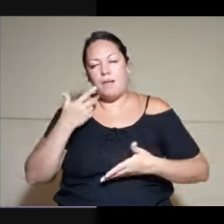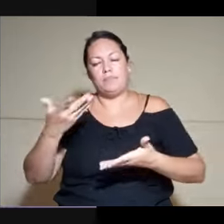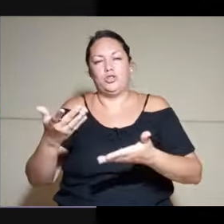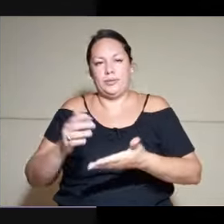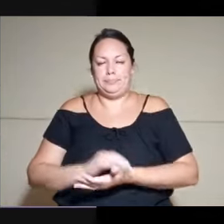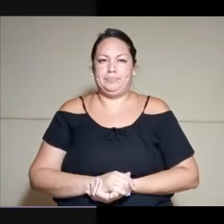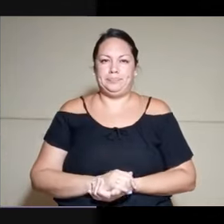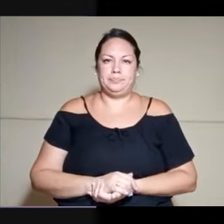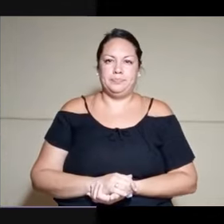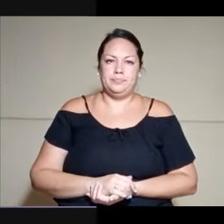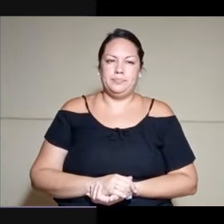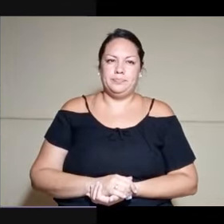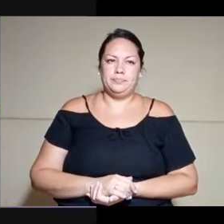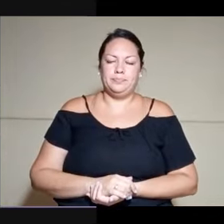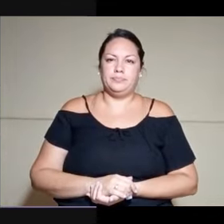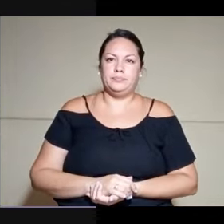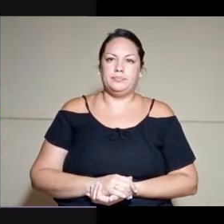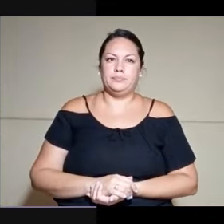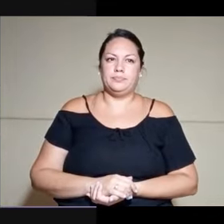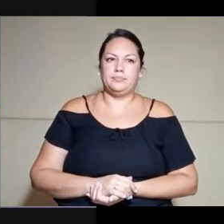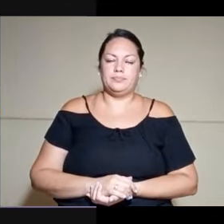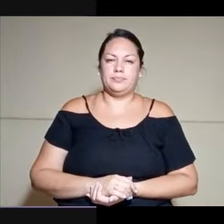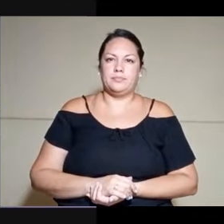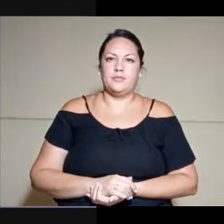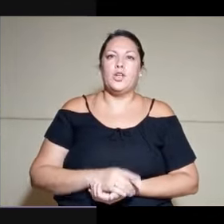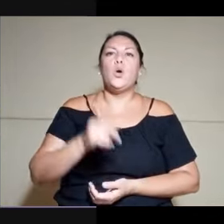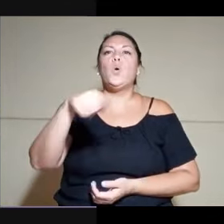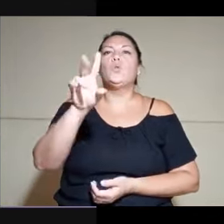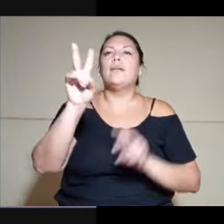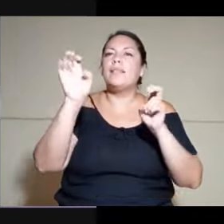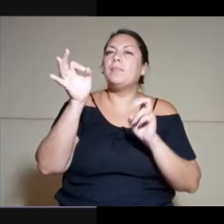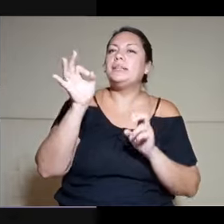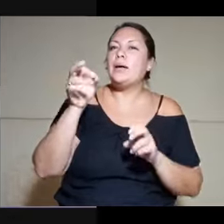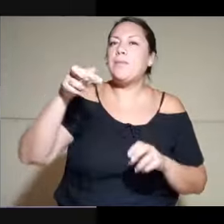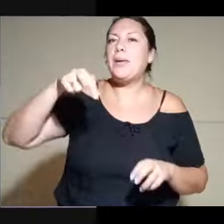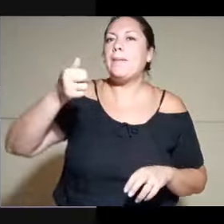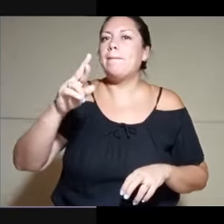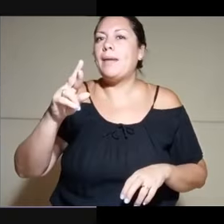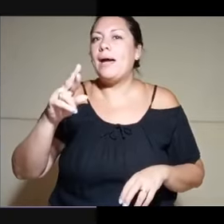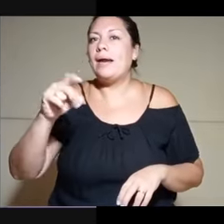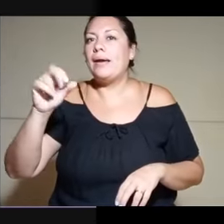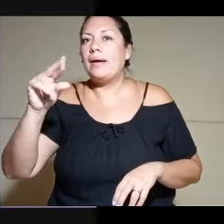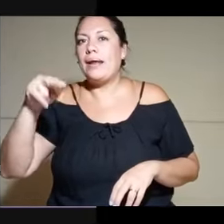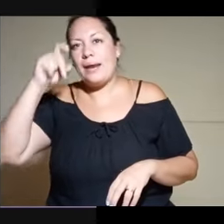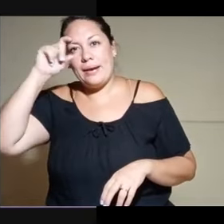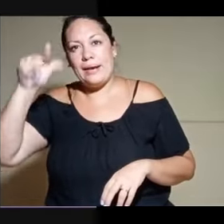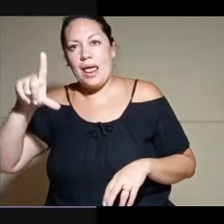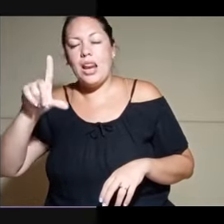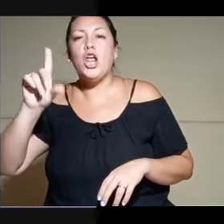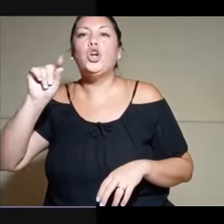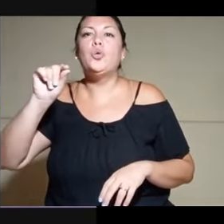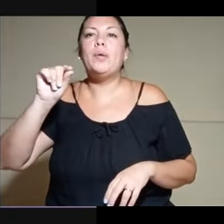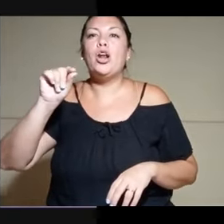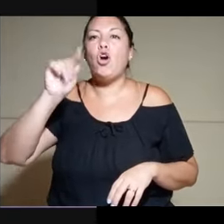número, ¿sí? Ustedes de los pares craneales que tienen que saber el Sí. Bien. Ustedes de los pares craneales que